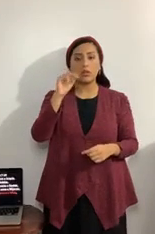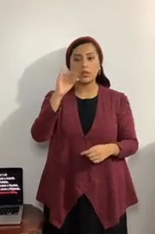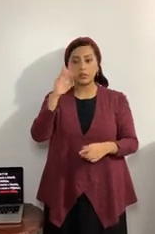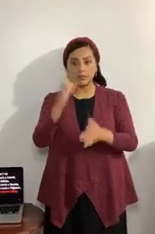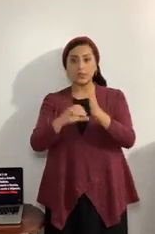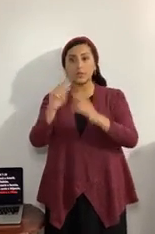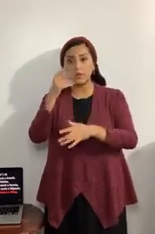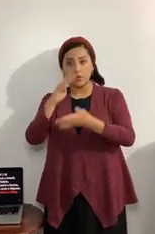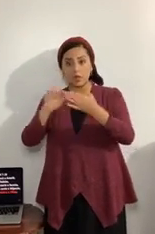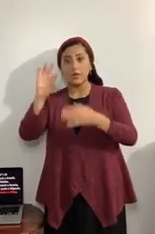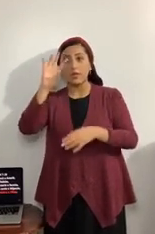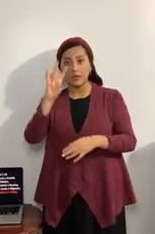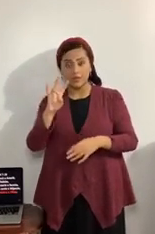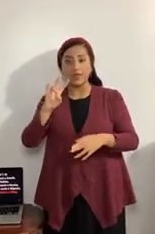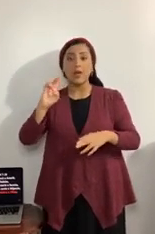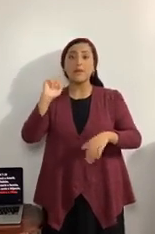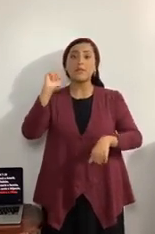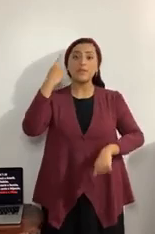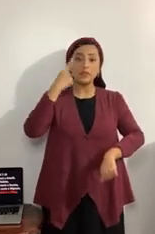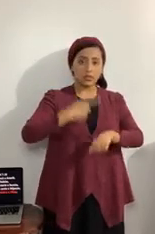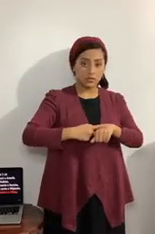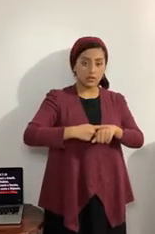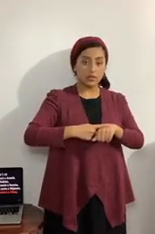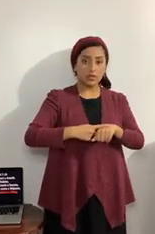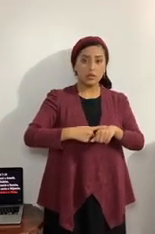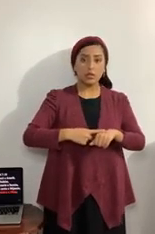primera suerte tocó a Joiarib, la segunda